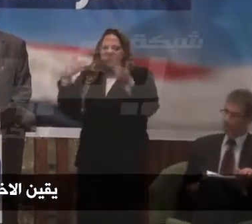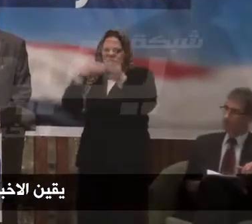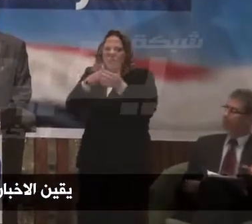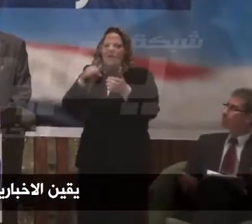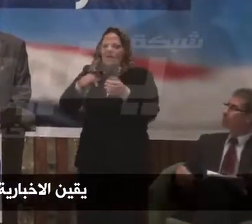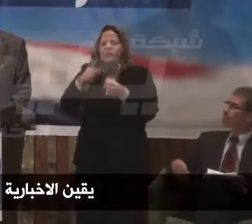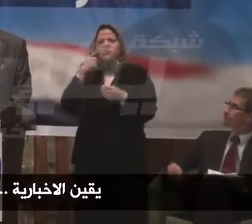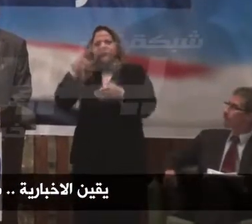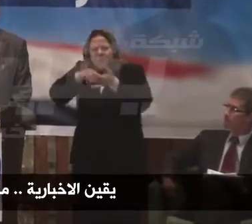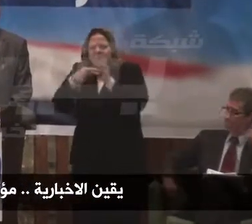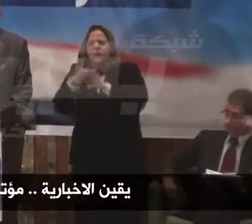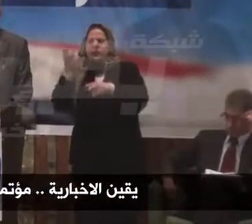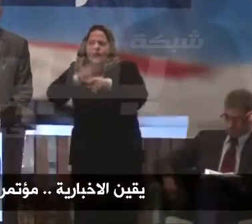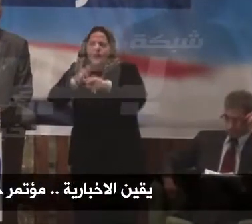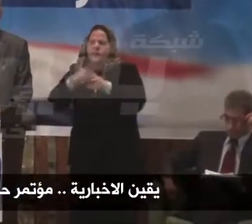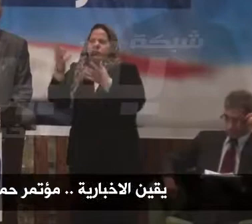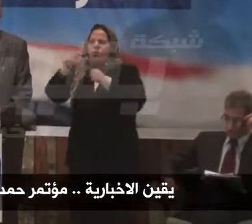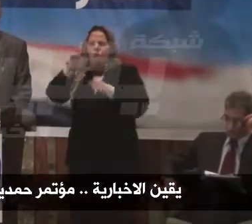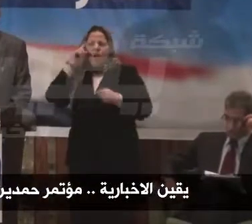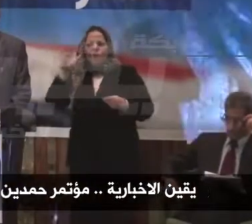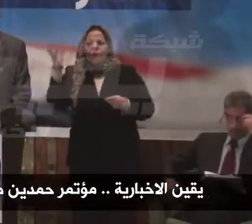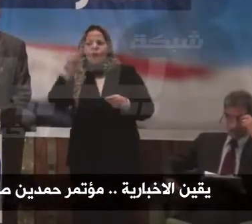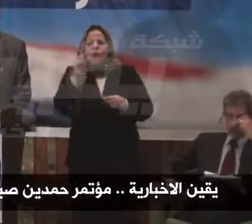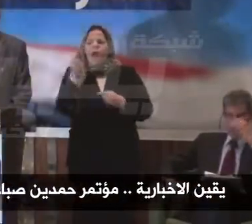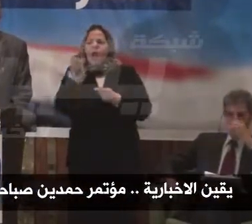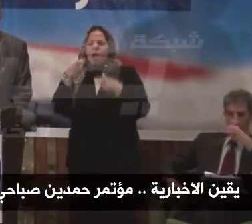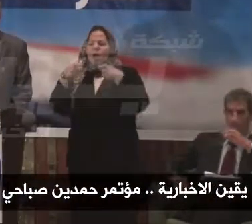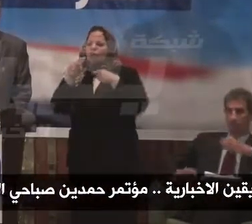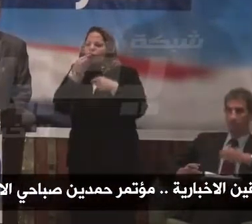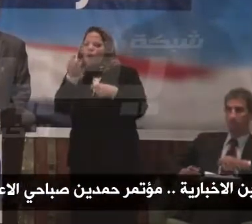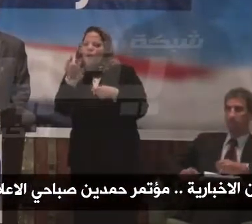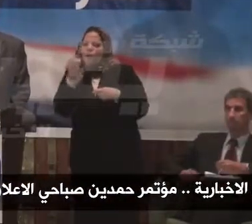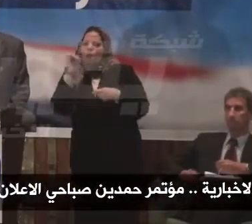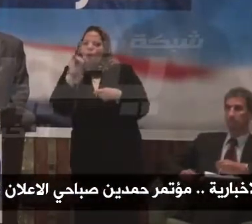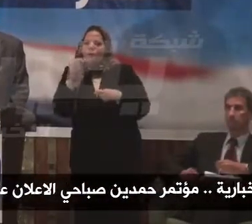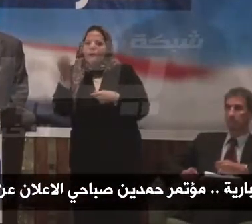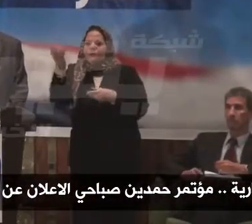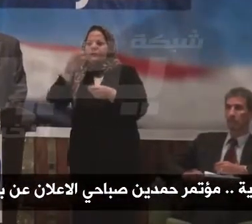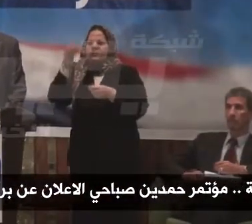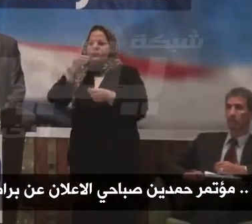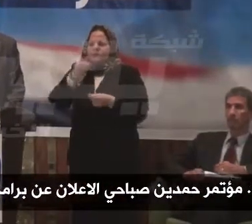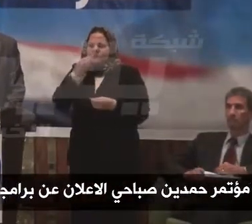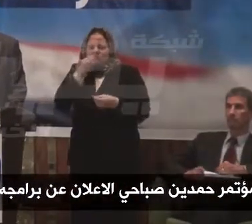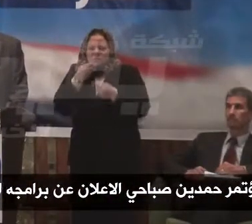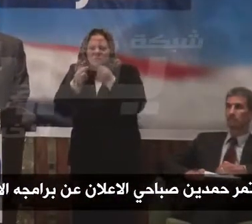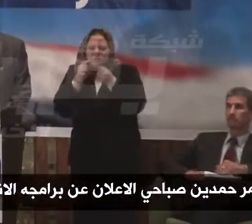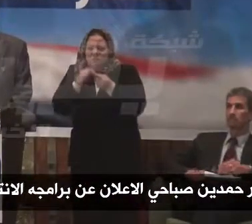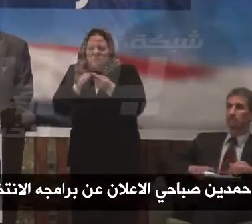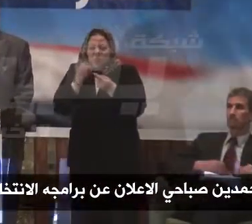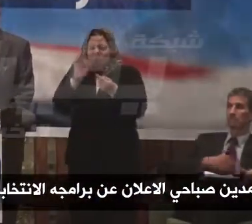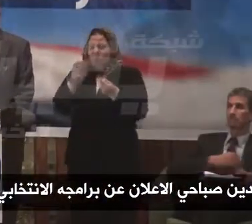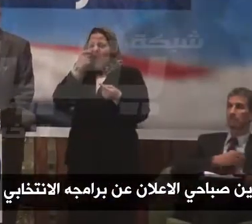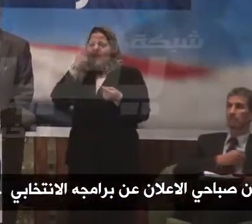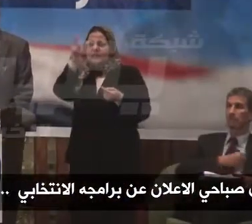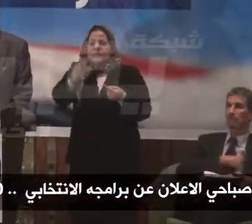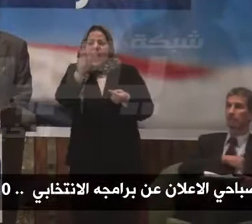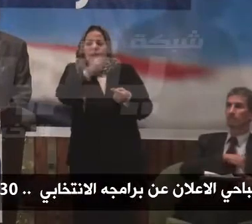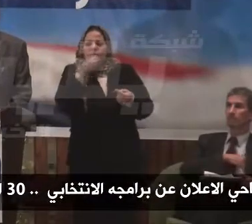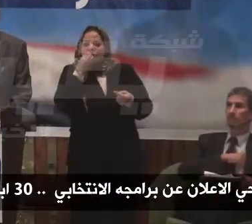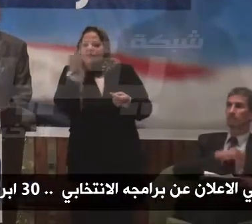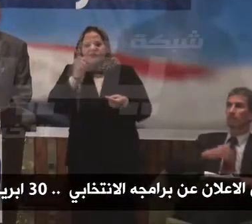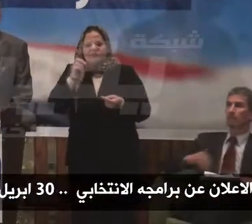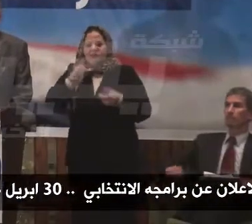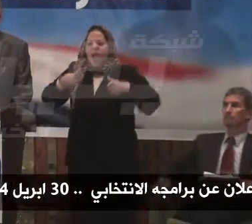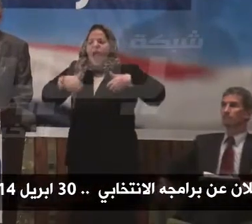فنحن نستورد كما تعلمون جميعا أقماح تأكلها الحيوانات وليس الإنسان. وفي المقابل